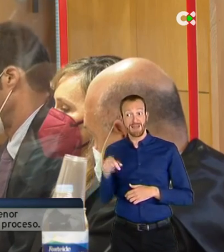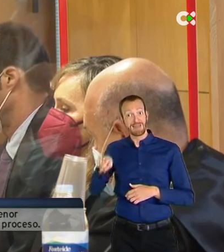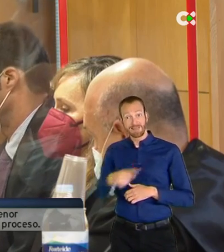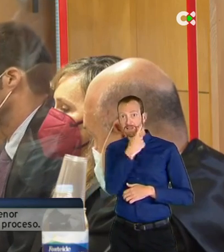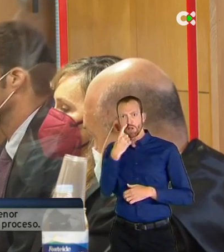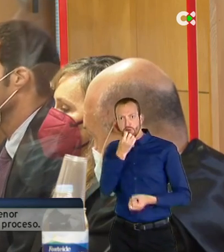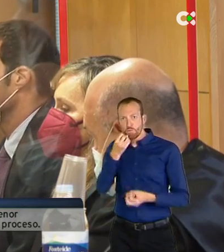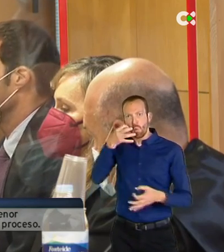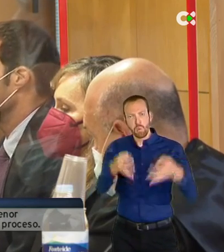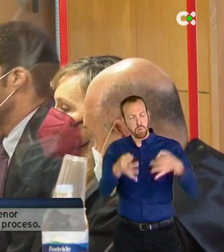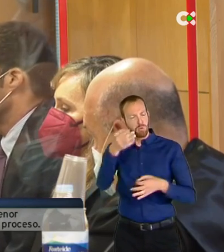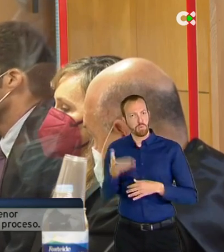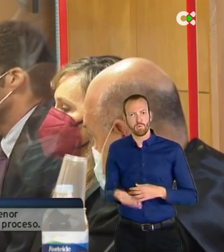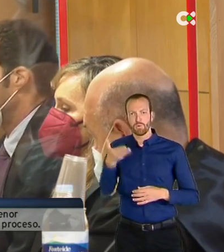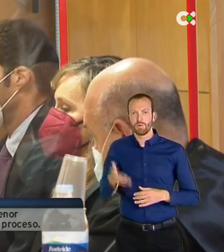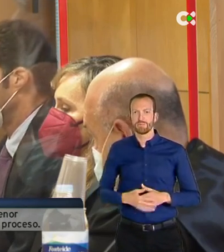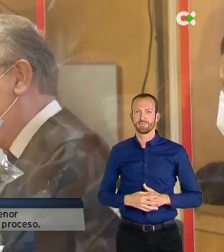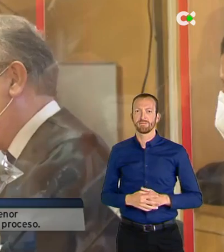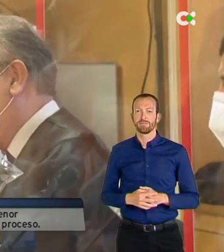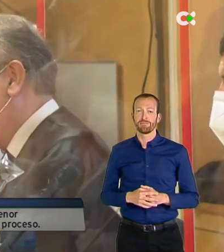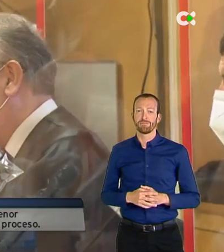menor ha sido clave durante todo el proceso.